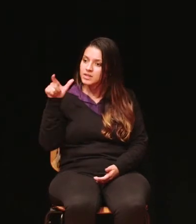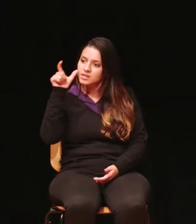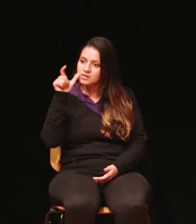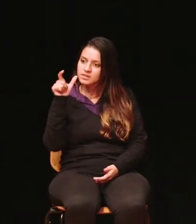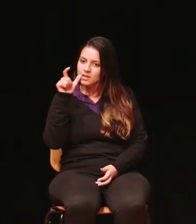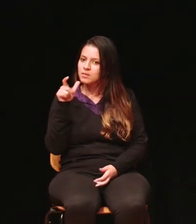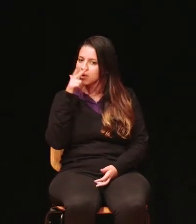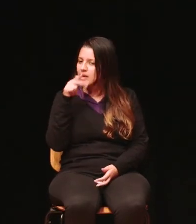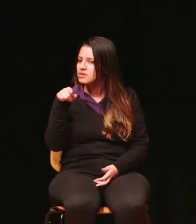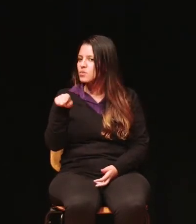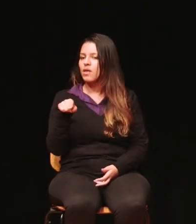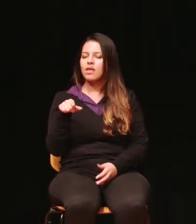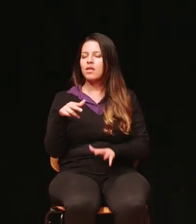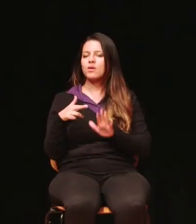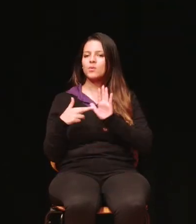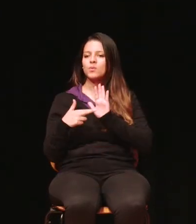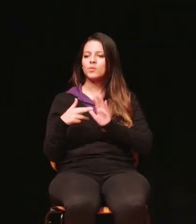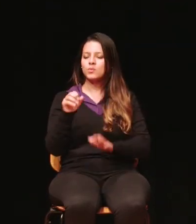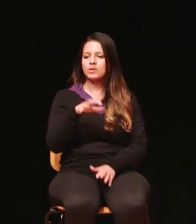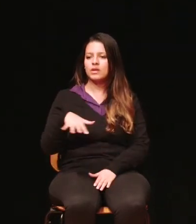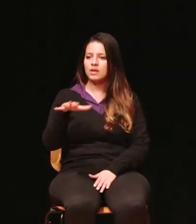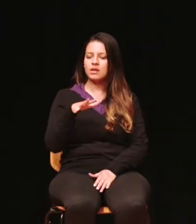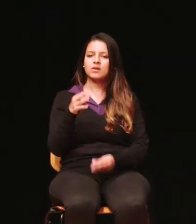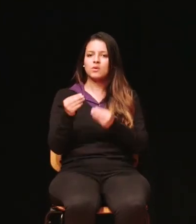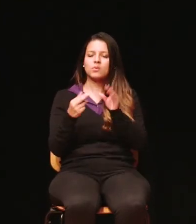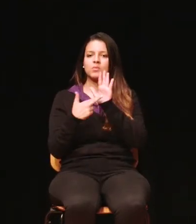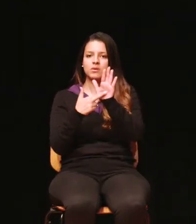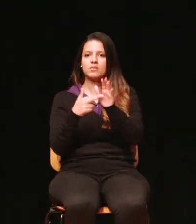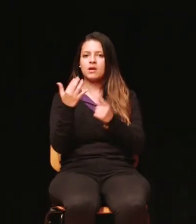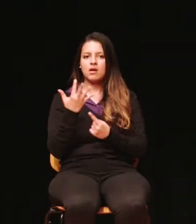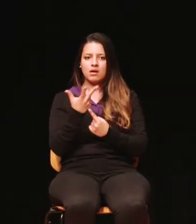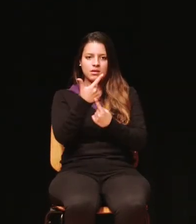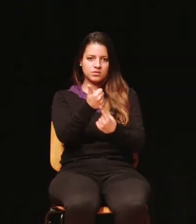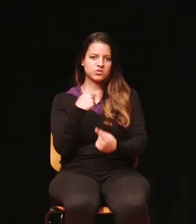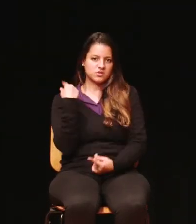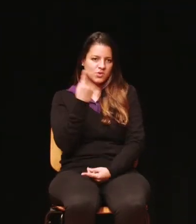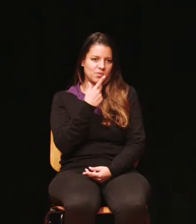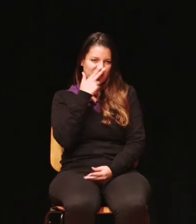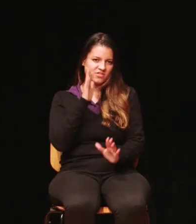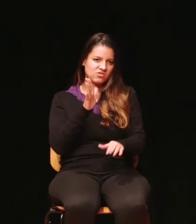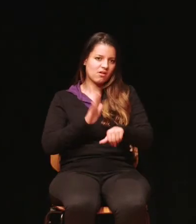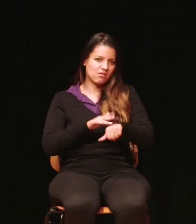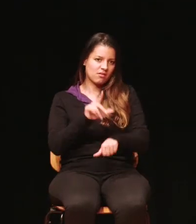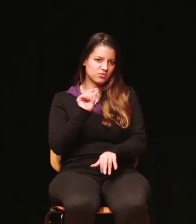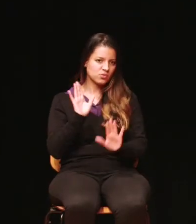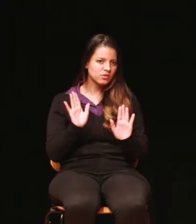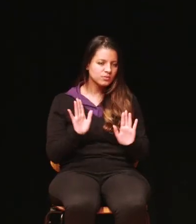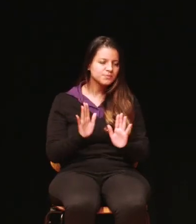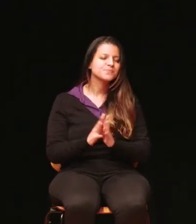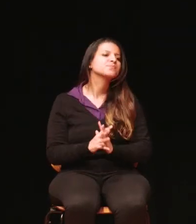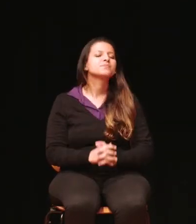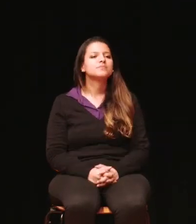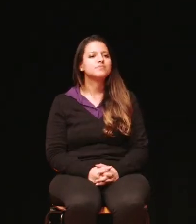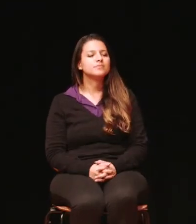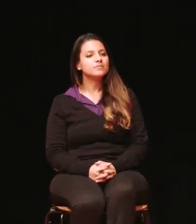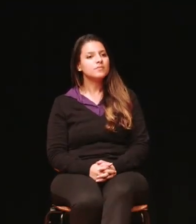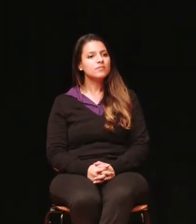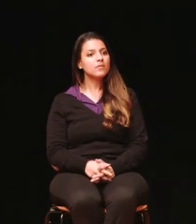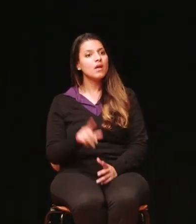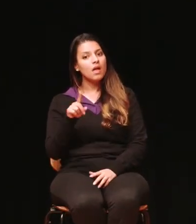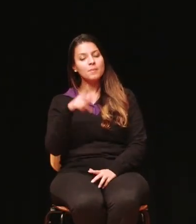é o terreno da representação artística, assim como a gente decidiu defini-lo. É um